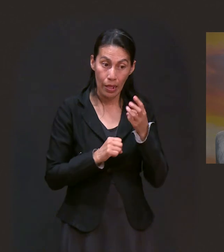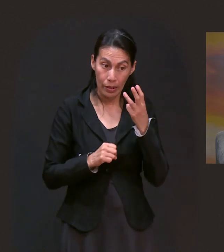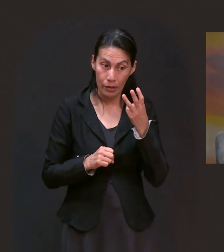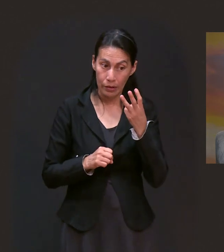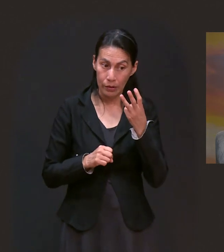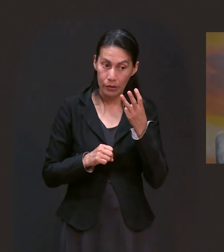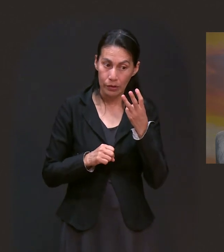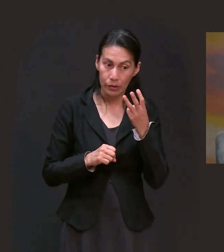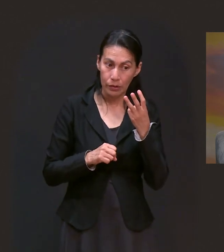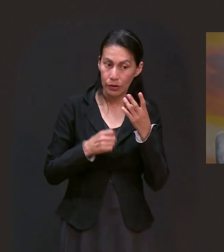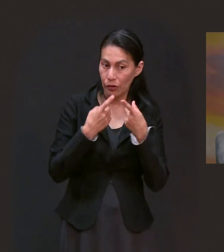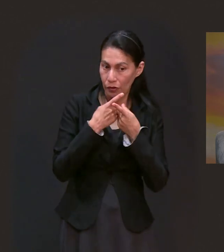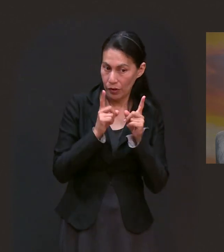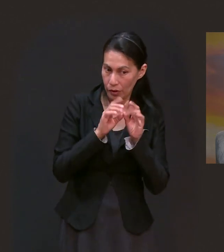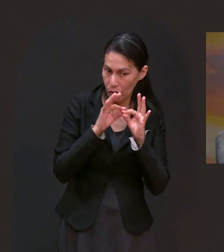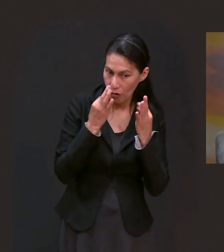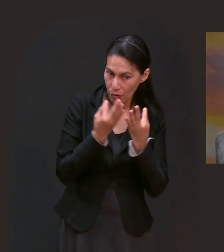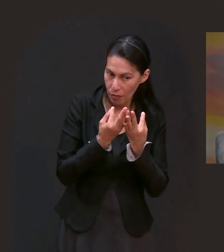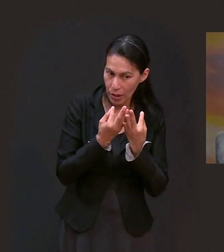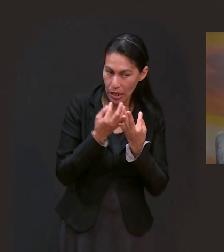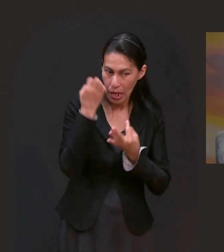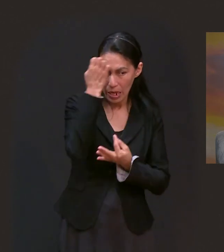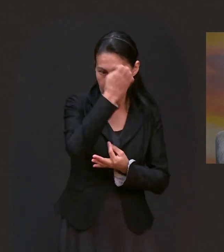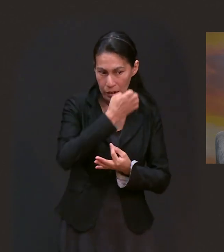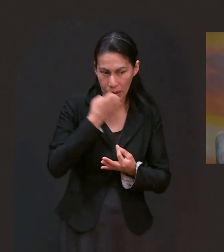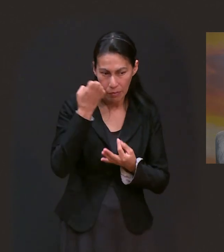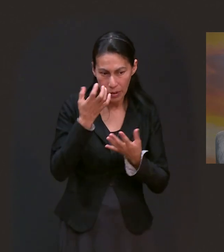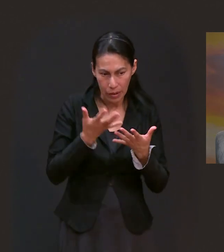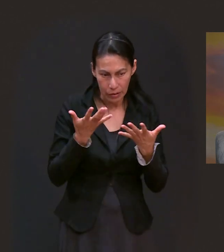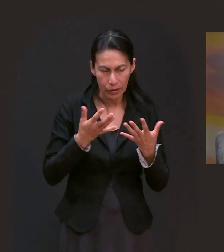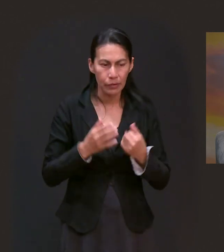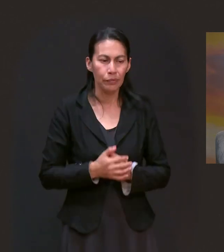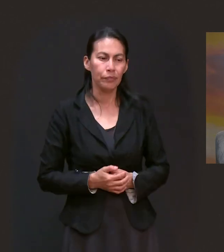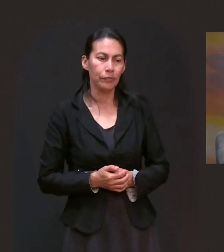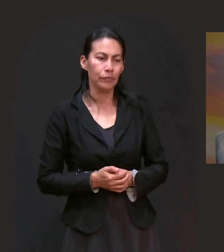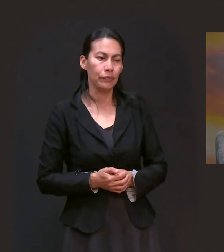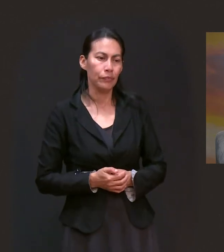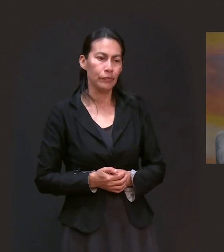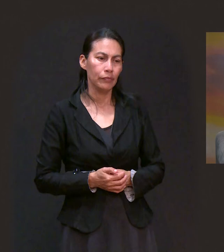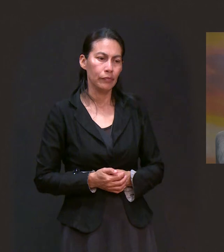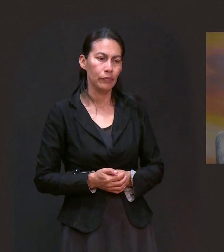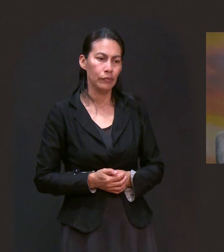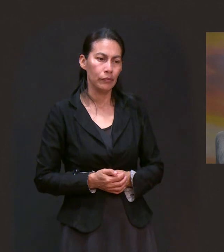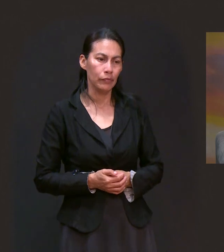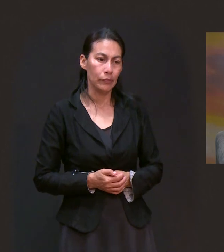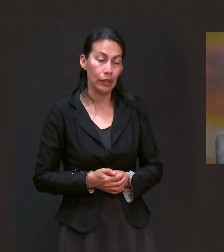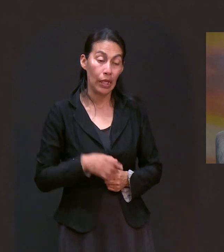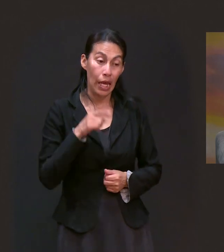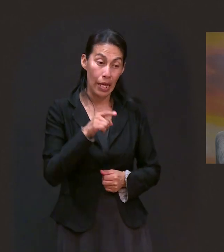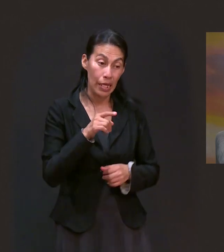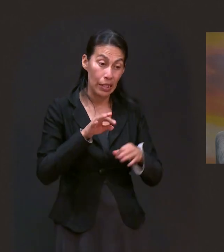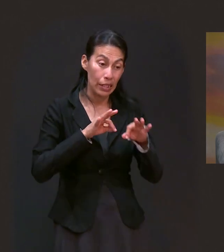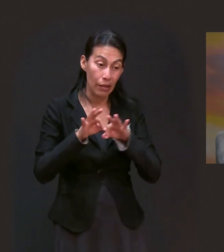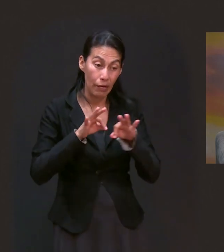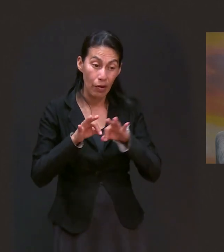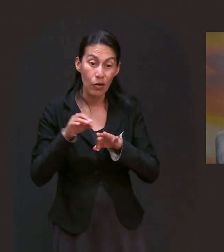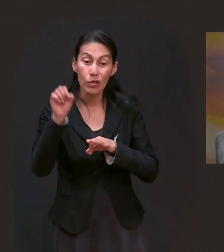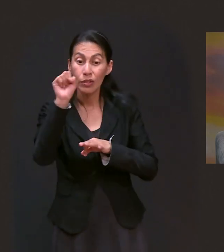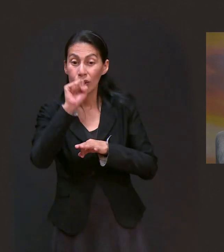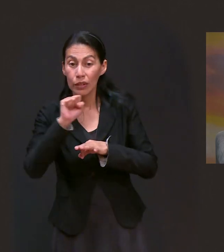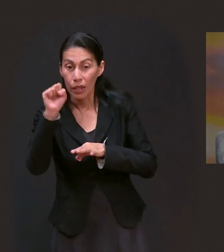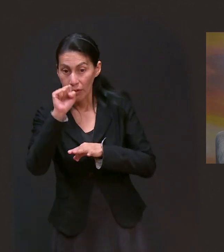hay tres maneras de rendir el examen el sistema nacional como tal quedaban las